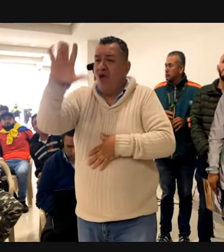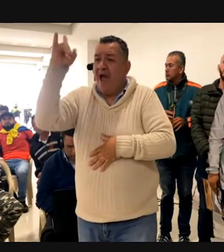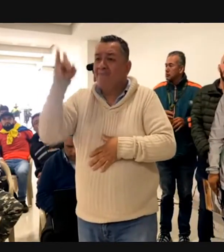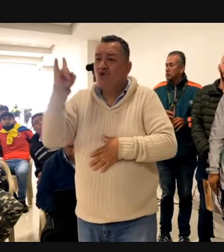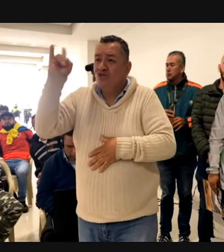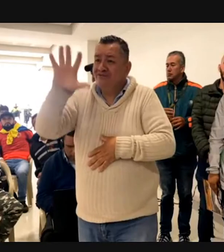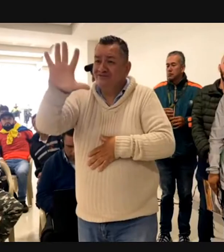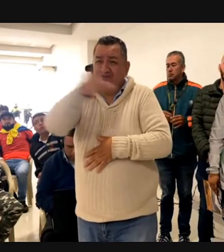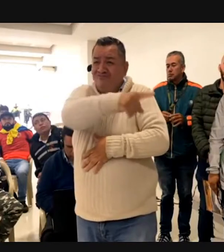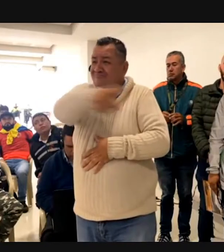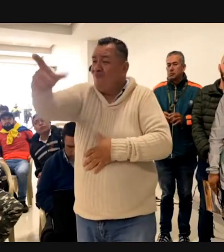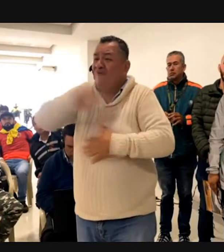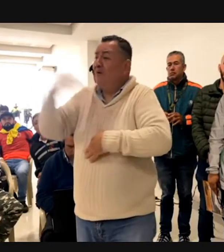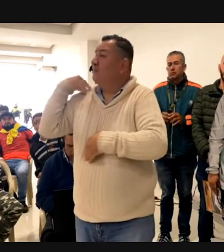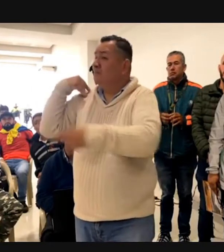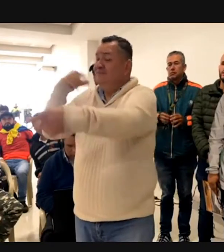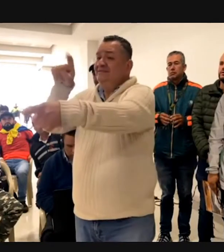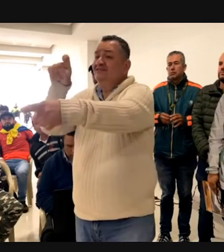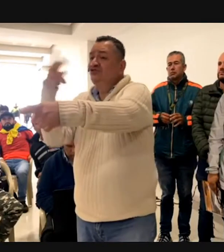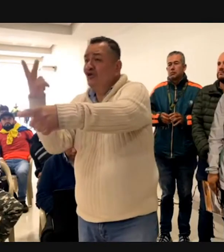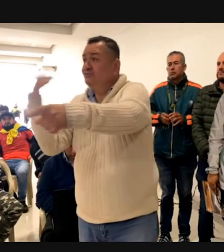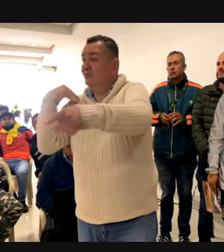la alimentación